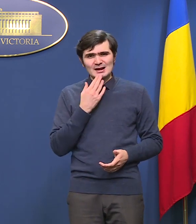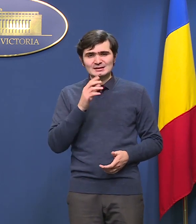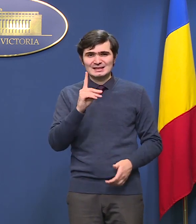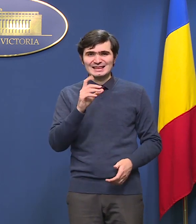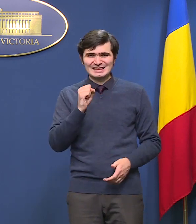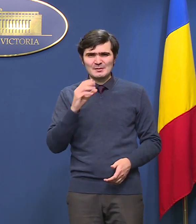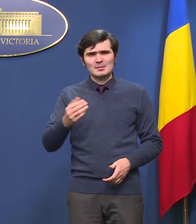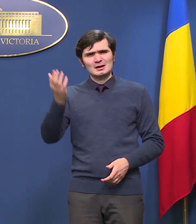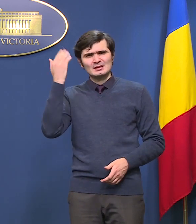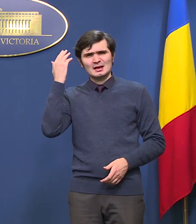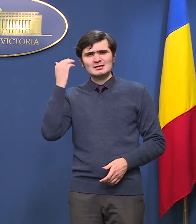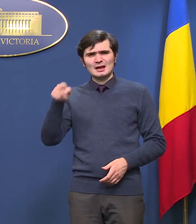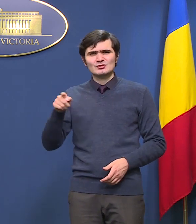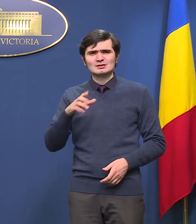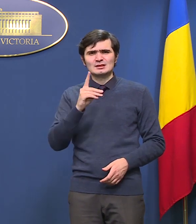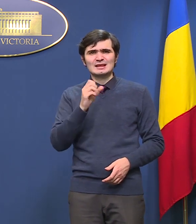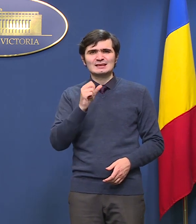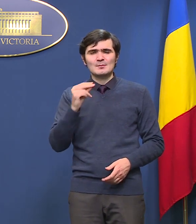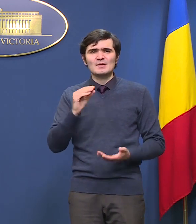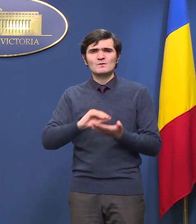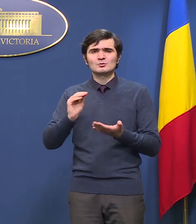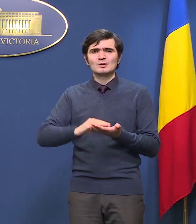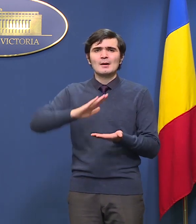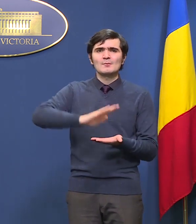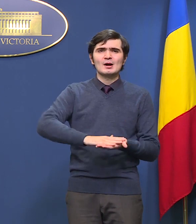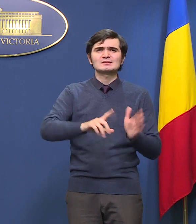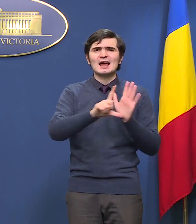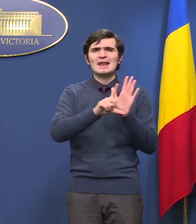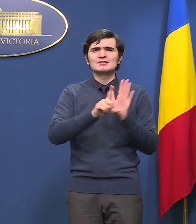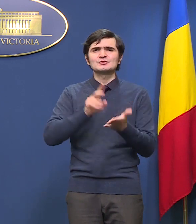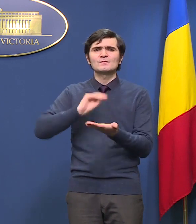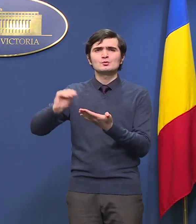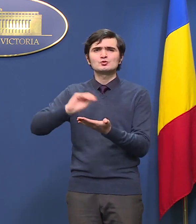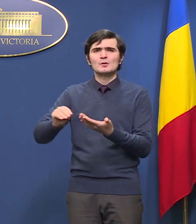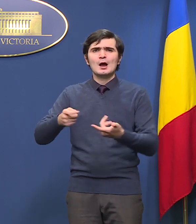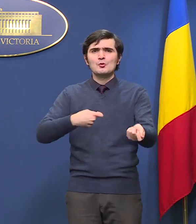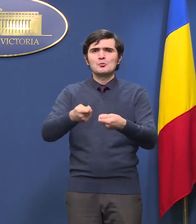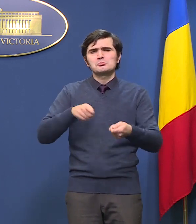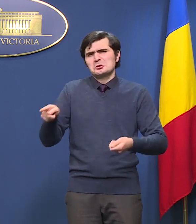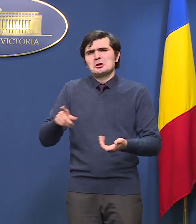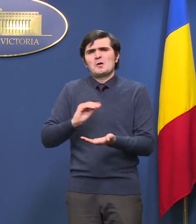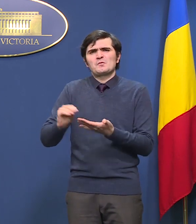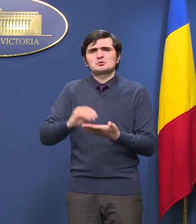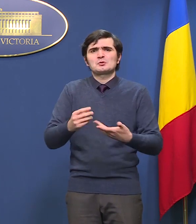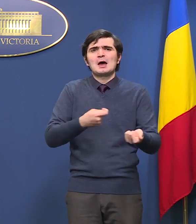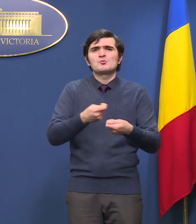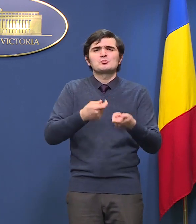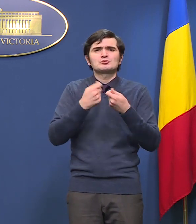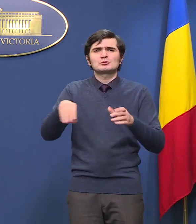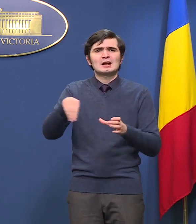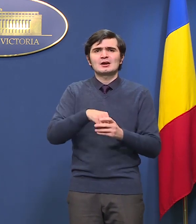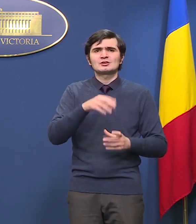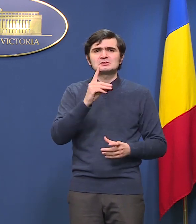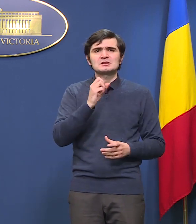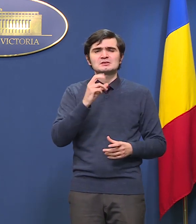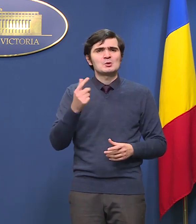DSP-uri DSP-urile funcționau pe baza legii funcționarului public, erau funcționari publici toți angajații DSP-ului, nu se putea